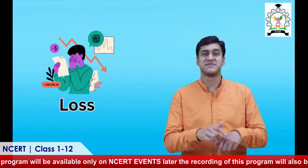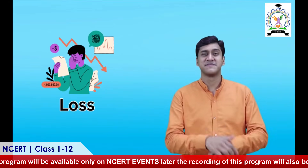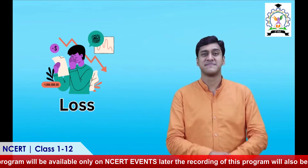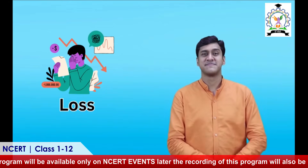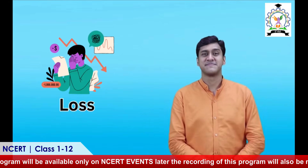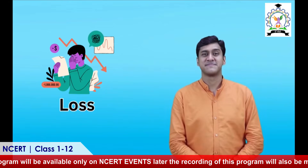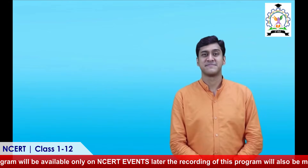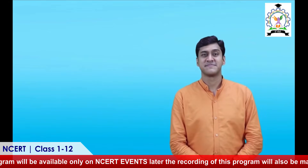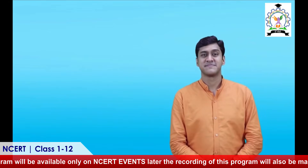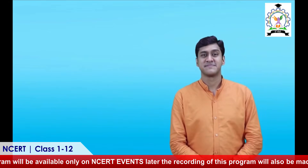हानि,